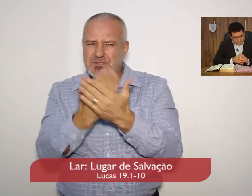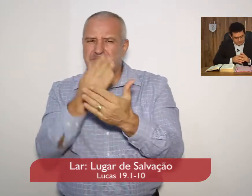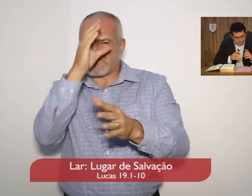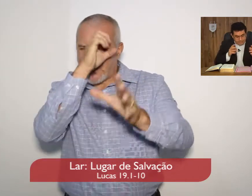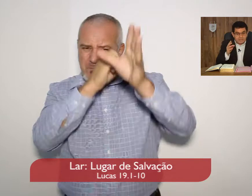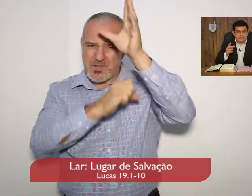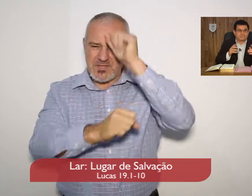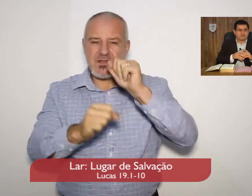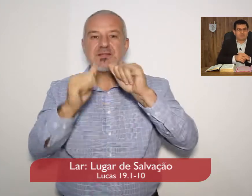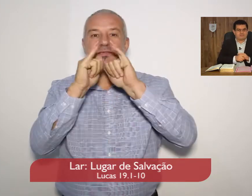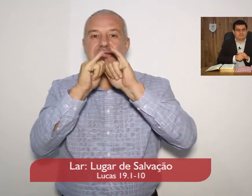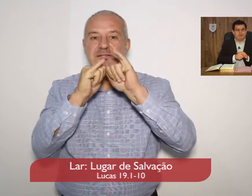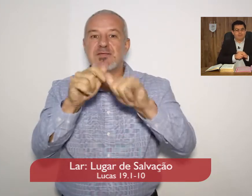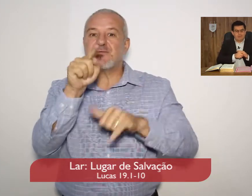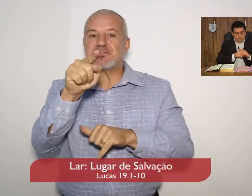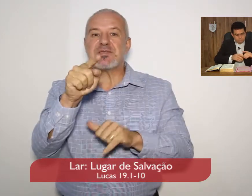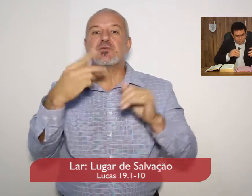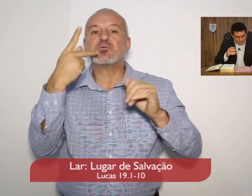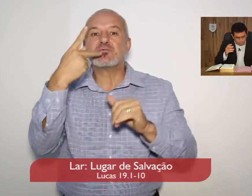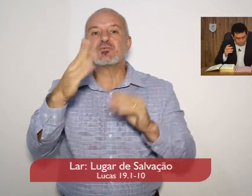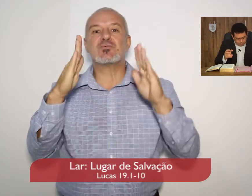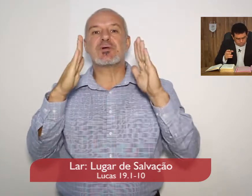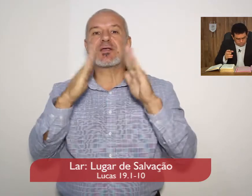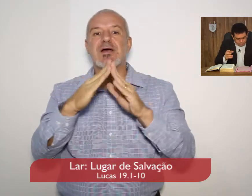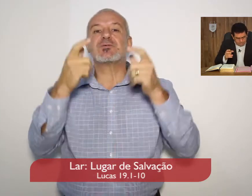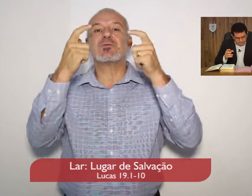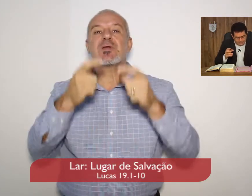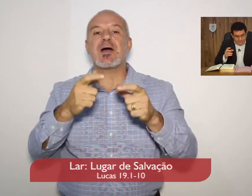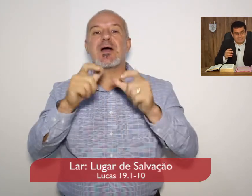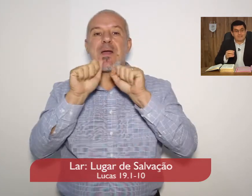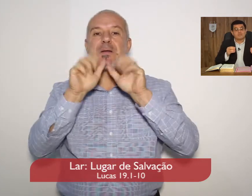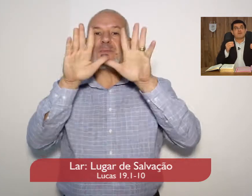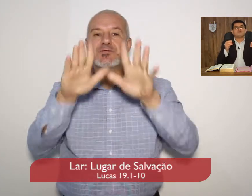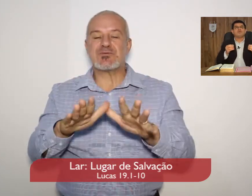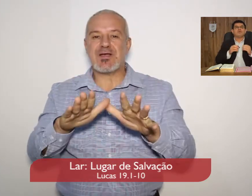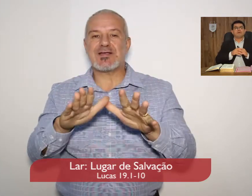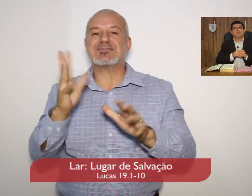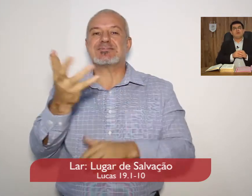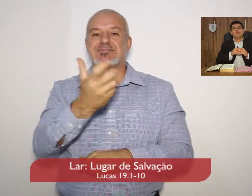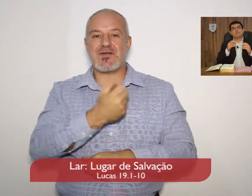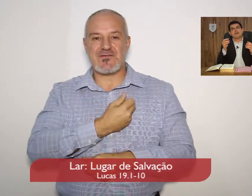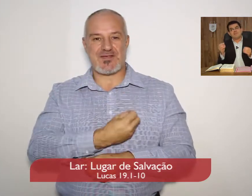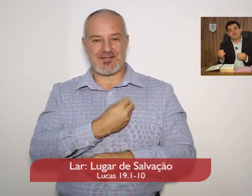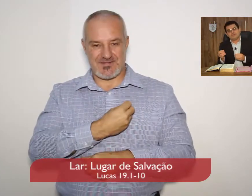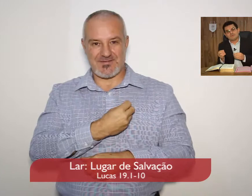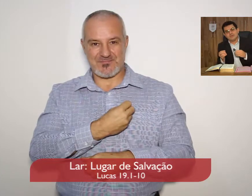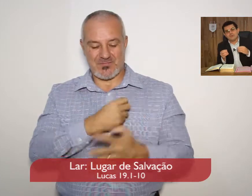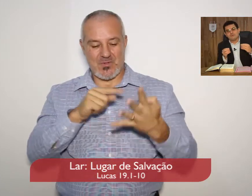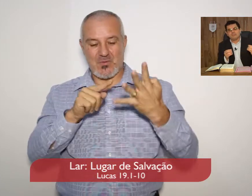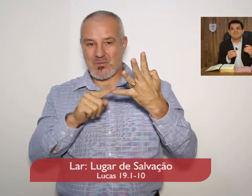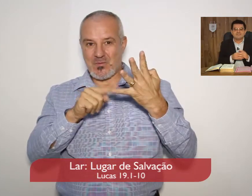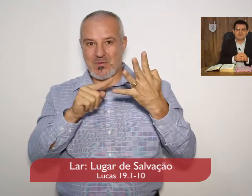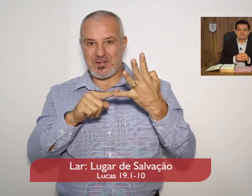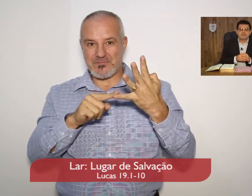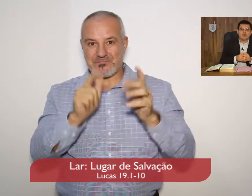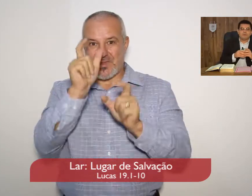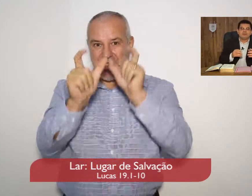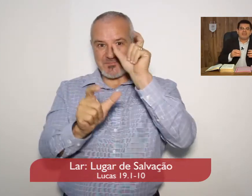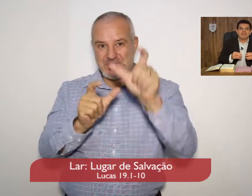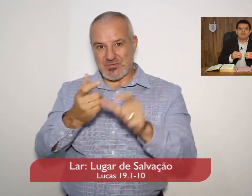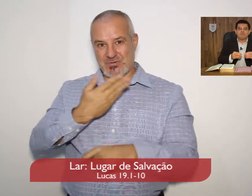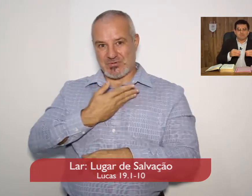de bênção e de salvação. E o quarto ponto é que as pessoas, os amigos, os